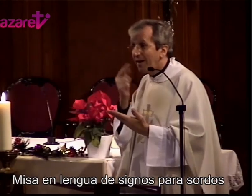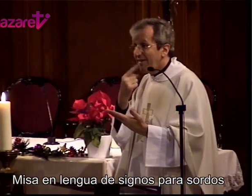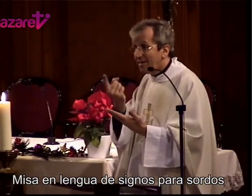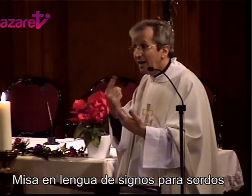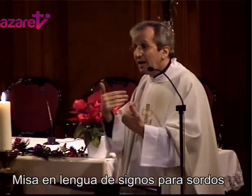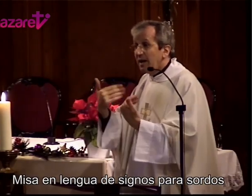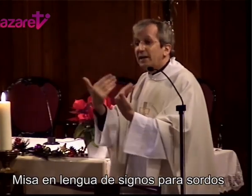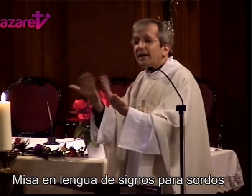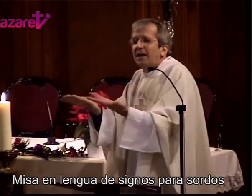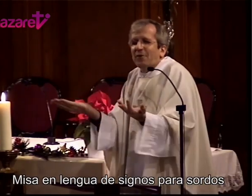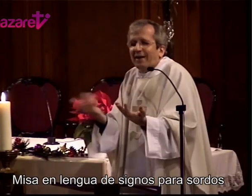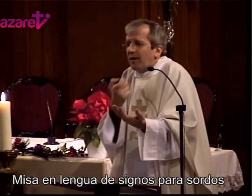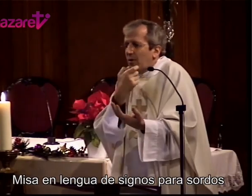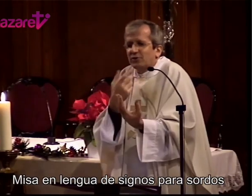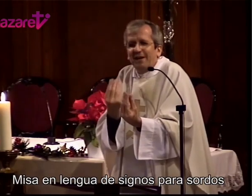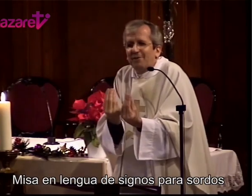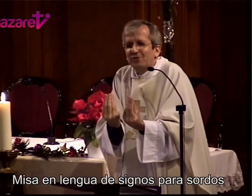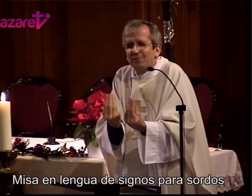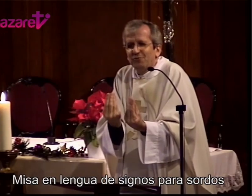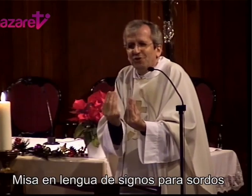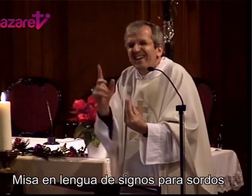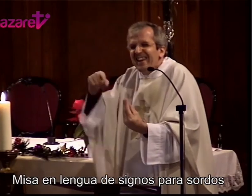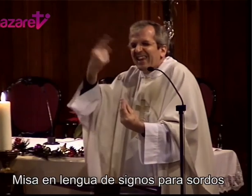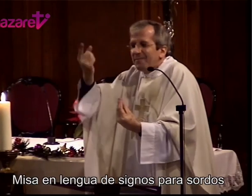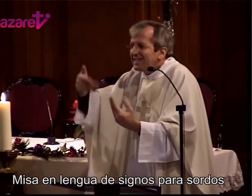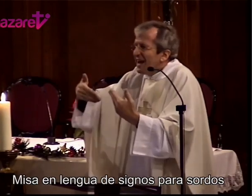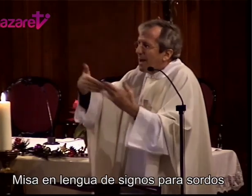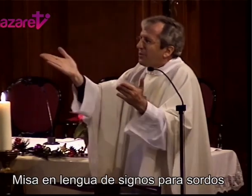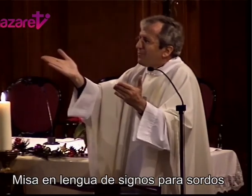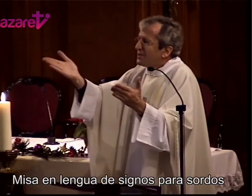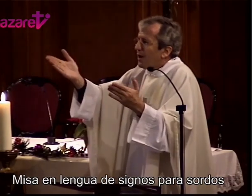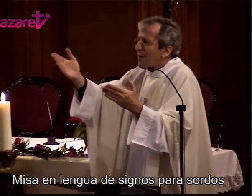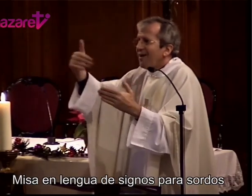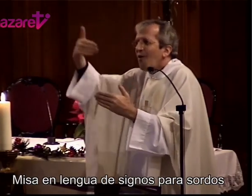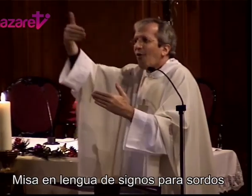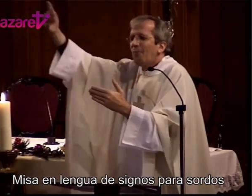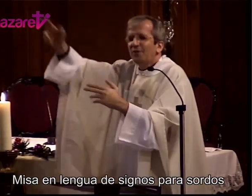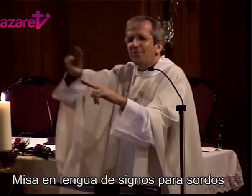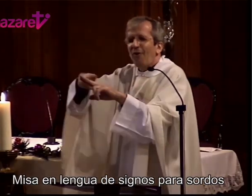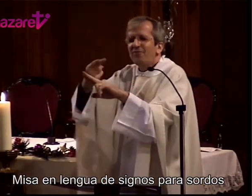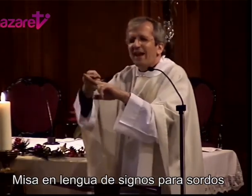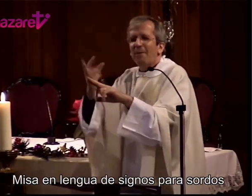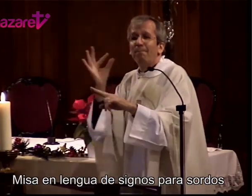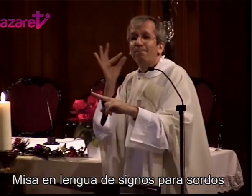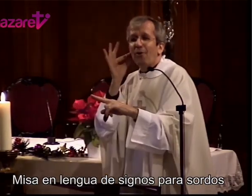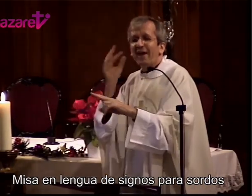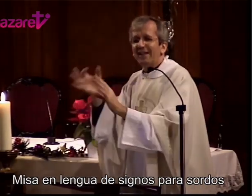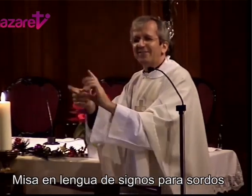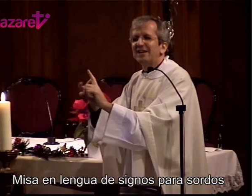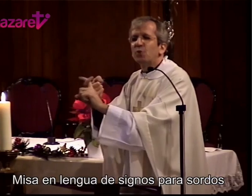decía, le voy a regalar una cosa que le va a gustar mucho y que además la podremos inaugurar con motivo de la boda de su